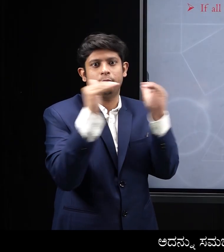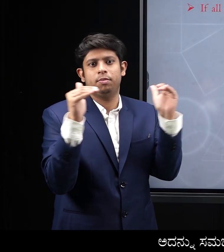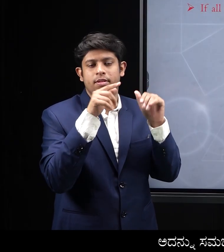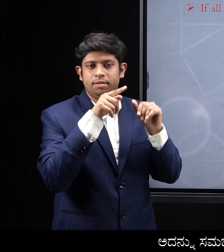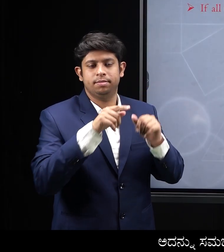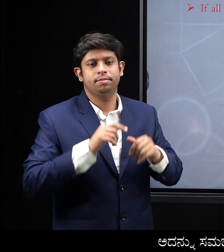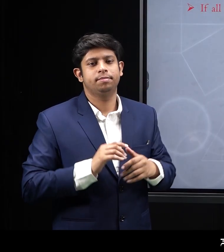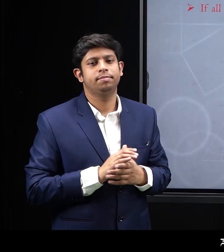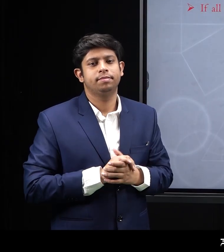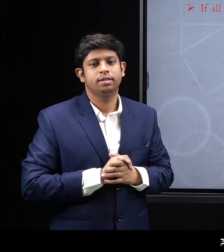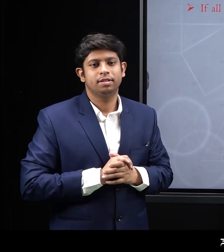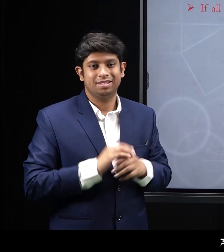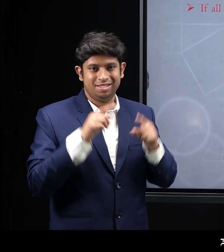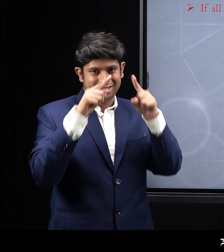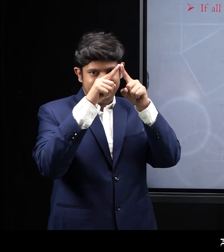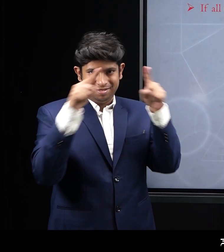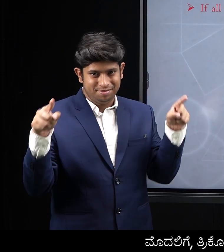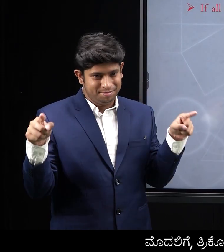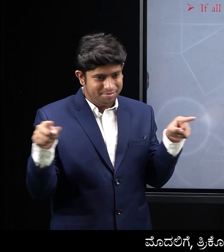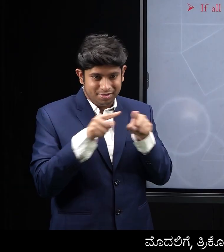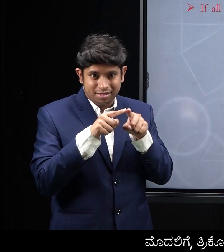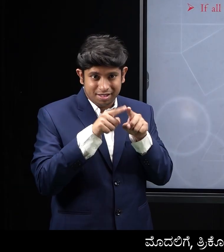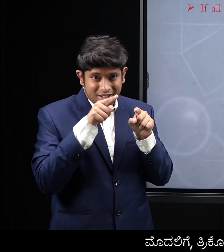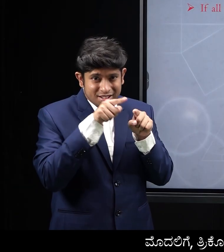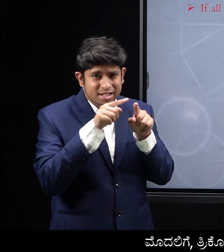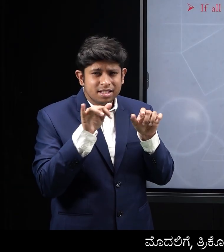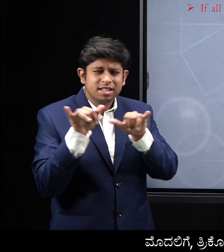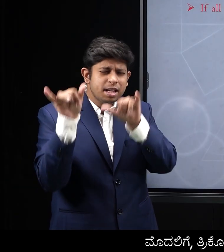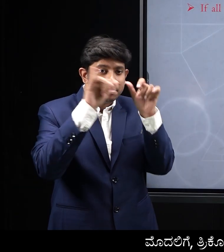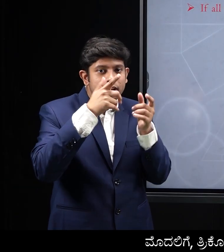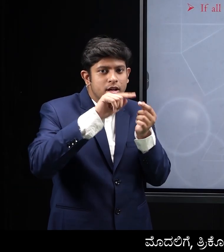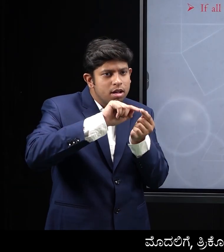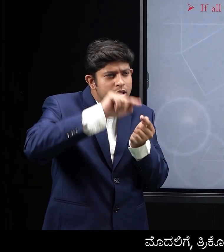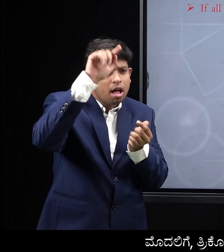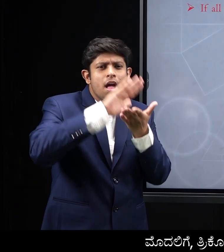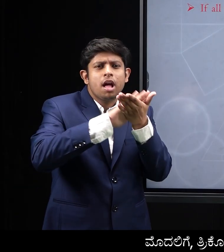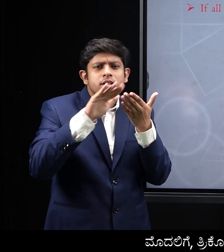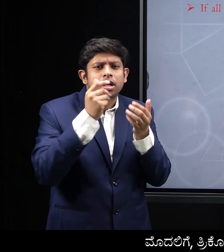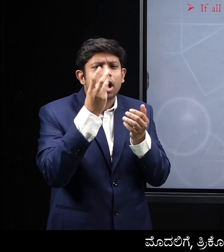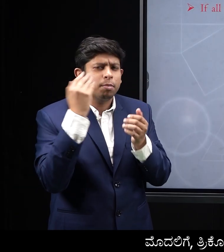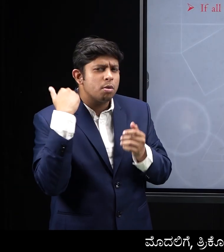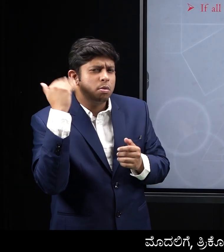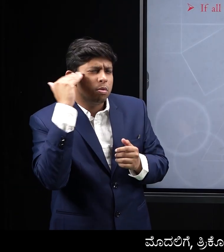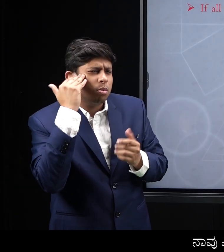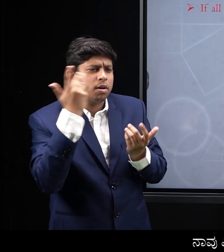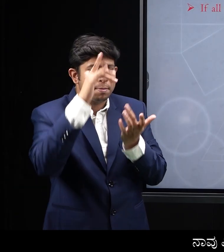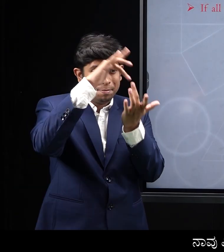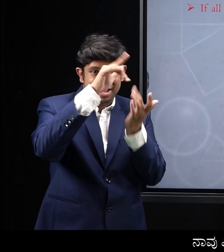ಹೇಳಲಾಗುತ್ತದೆ. ಸಮಬಾಹು ತ್ರಿಕೋನದಲ್ಲಿ ಮೊದಲಿಗೆ ತ್ರಿಕೋನದ ಮಧ್ಯಭಾಗವನ್ನು ಮಾಡುವ ಮೂಲಕ ನಾವು